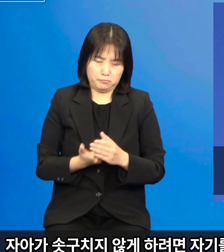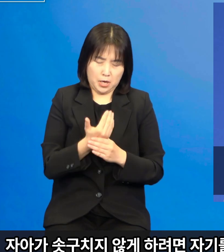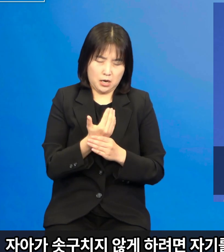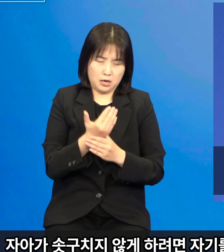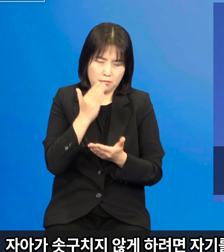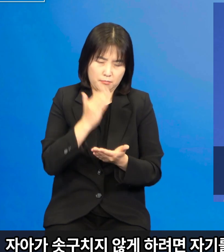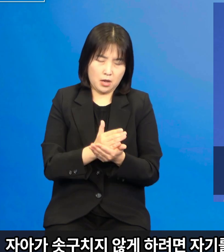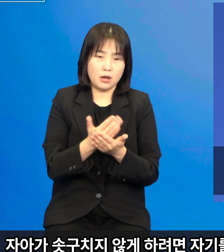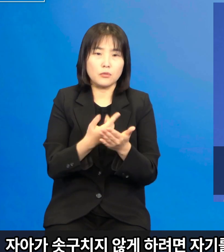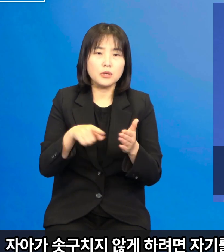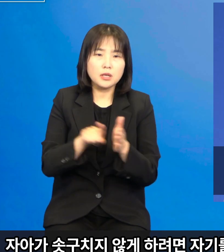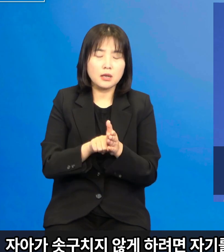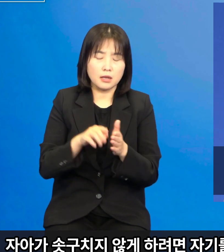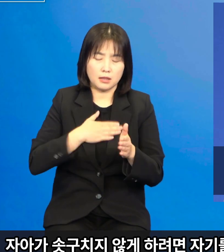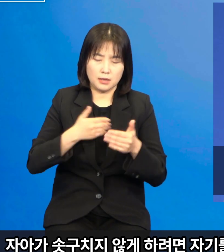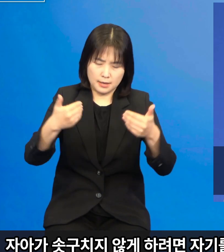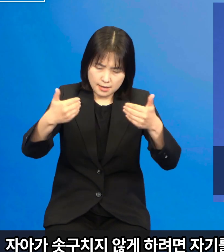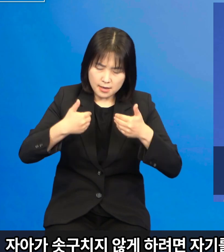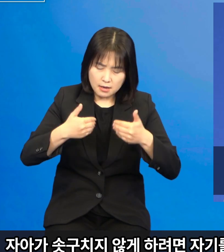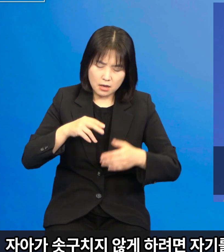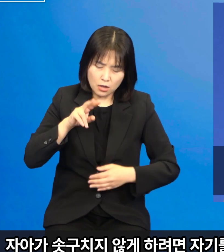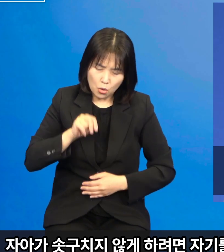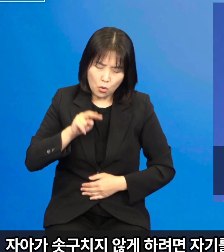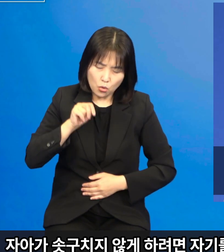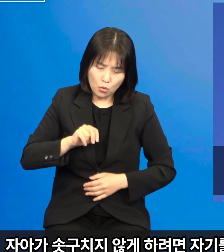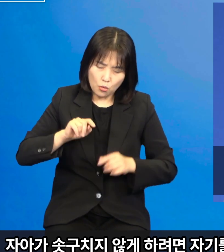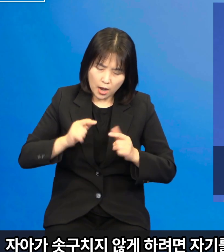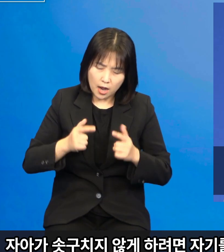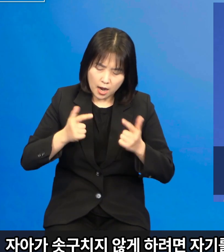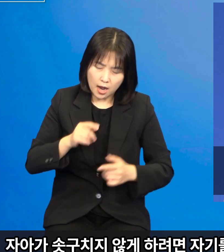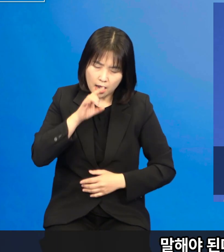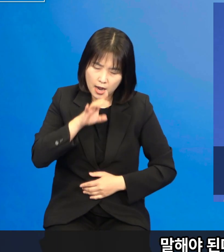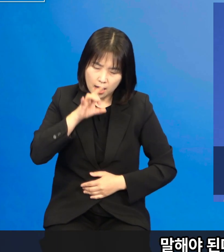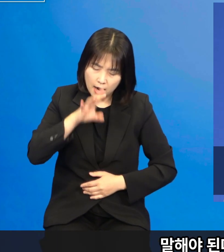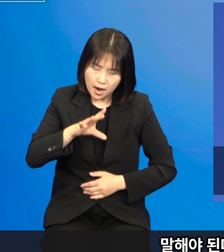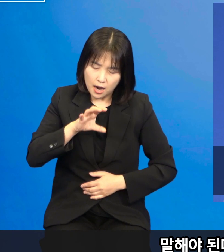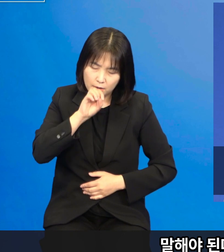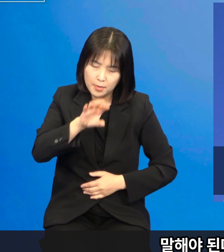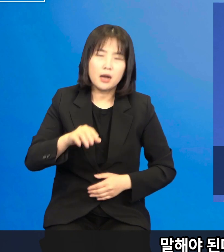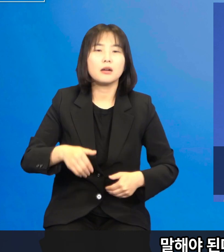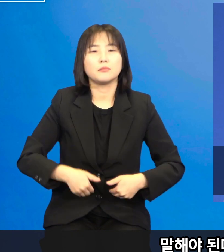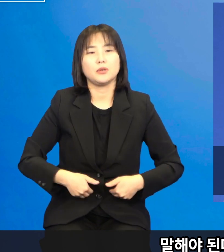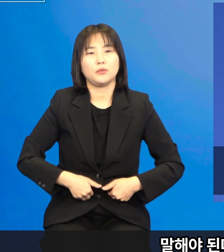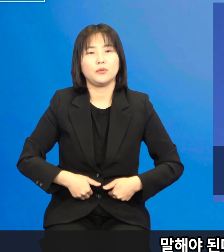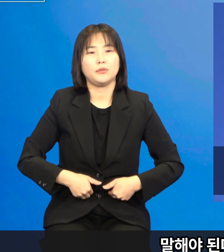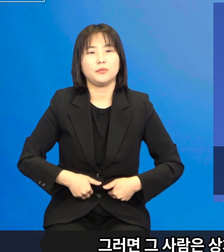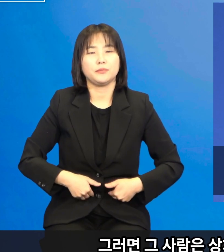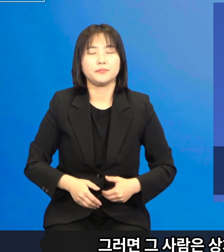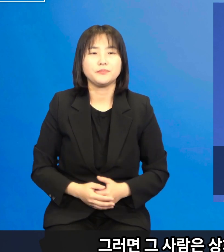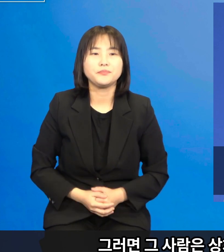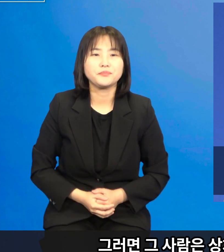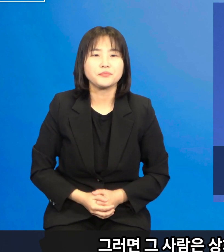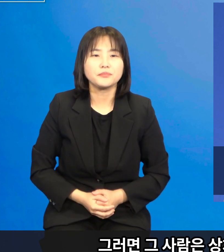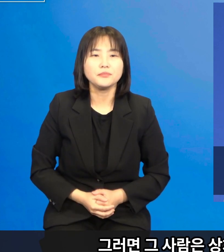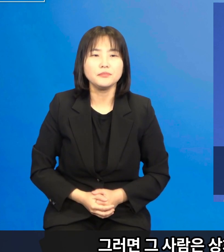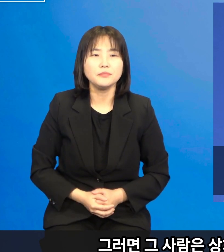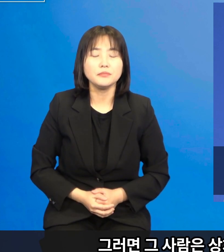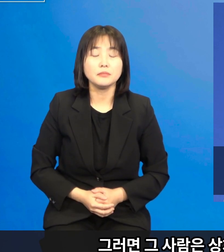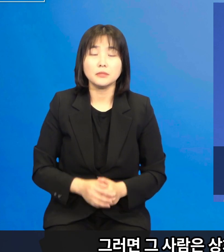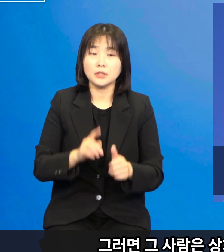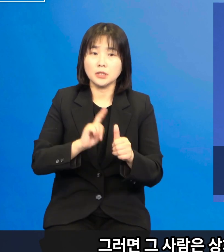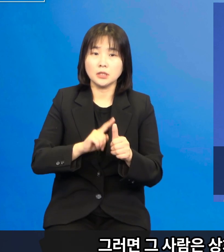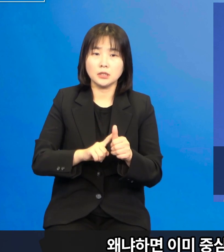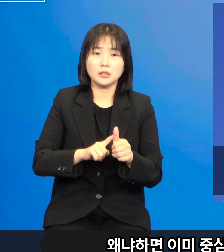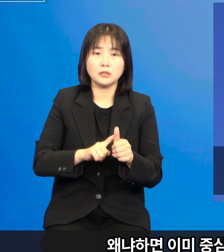향해 단호히 No, 안 돼 라고 말해야 된다는 거예요. 그러면 그 사람은 상처를